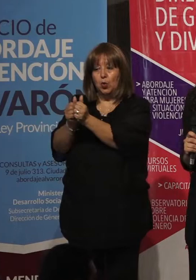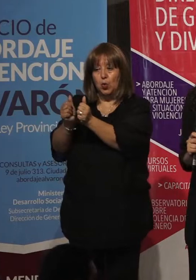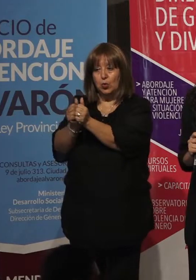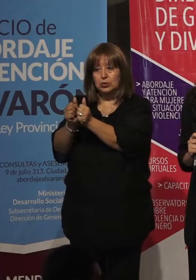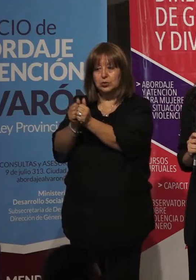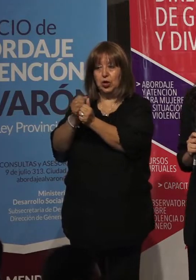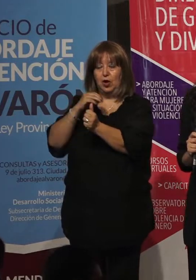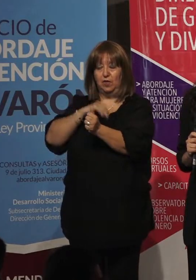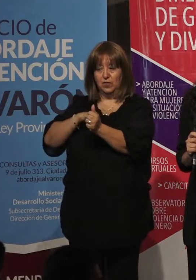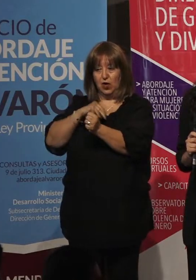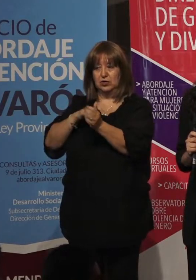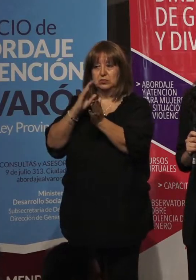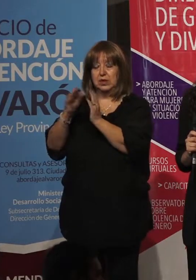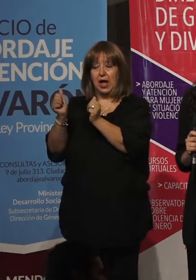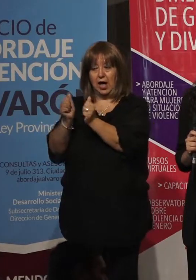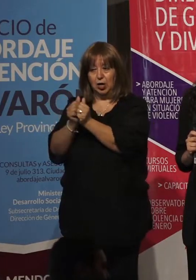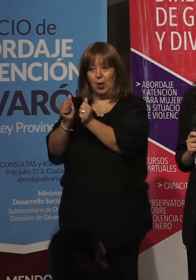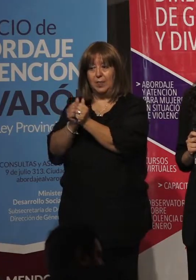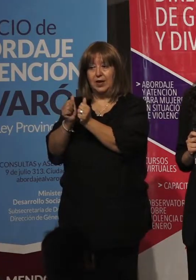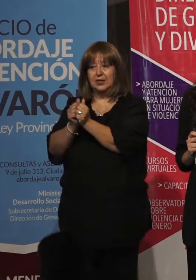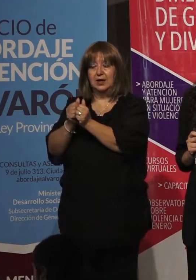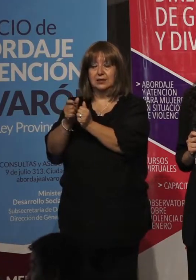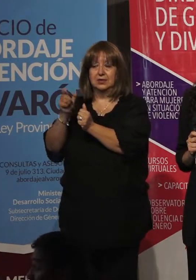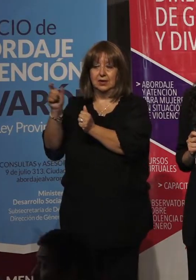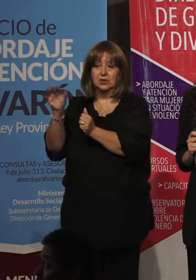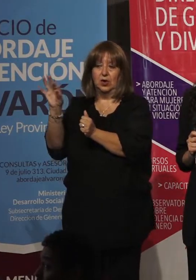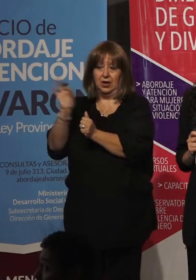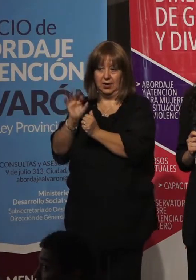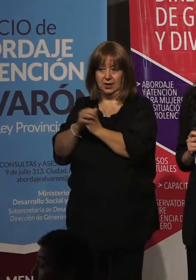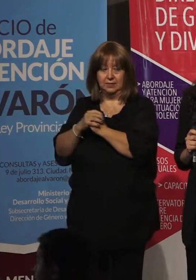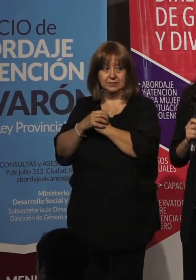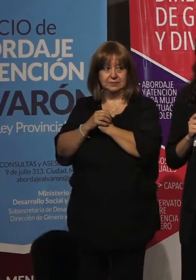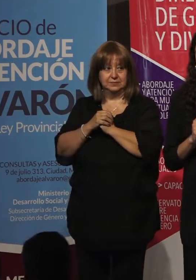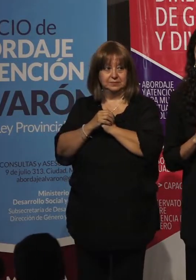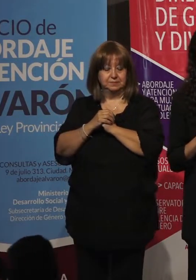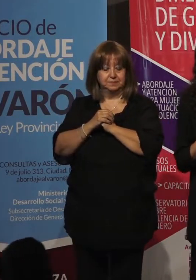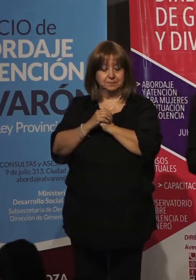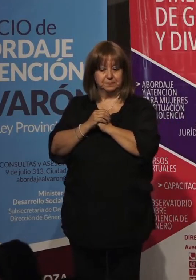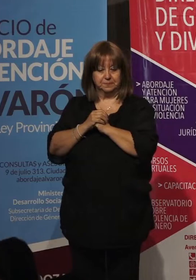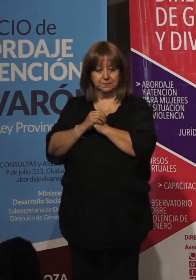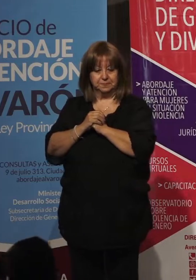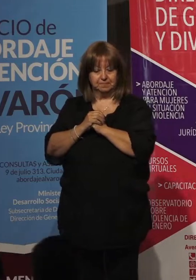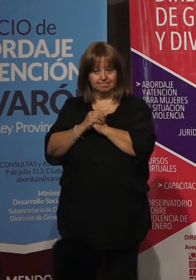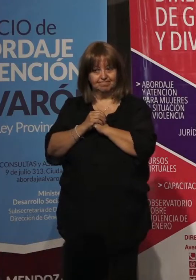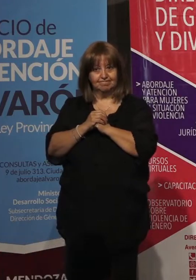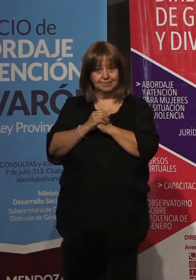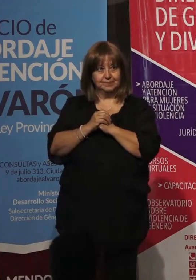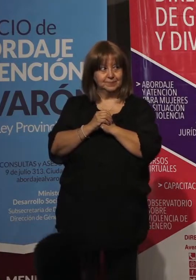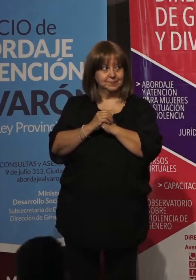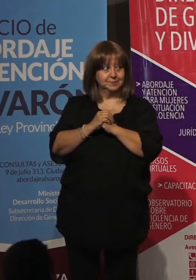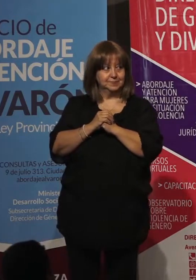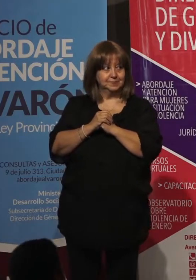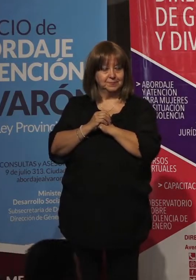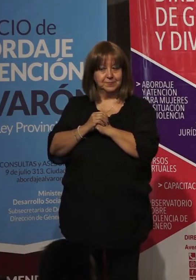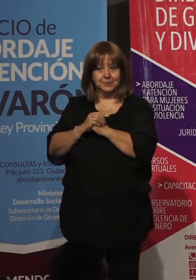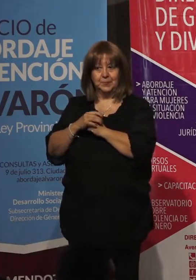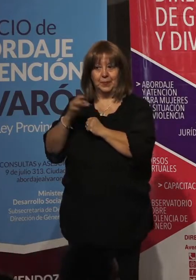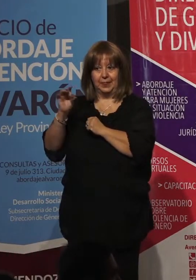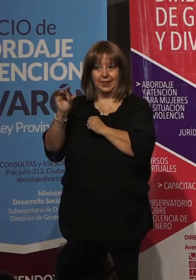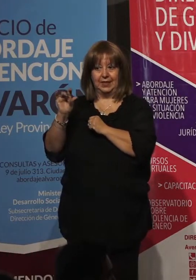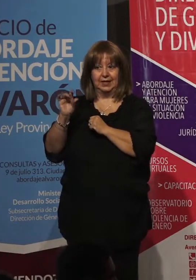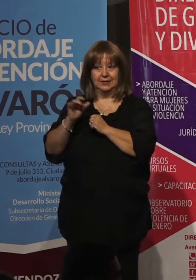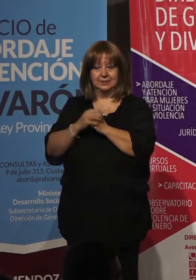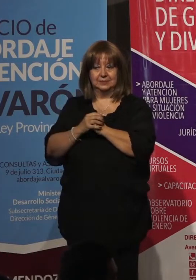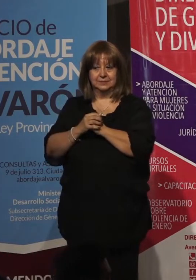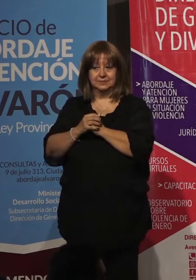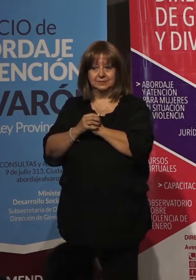las víctimas de violencia estar acompañadas por la persona que eligen? Qué pregunta difícil. Qué pregunta